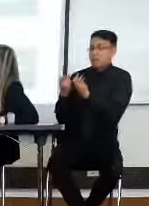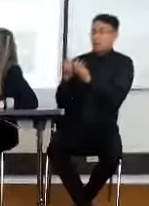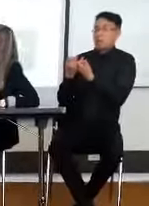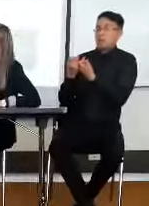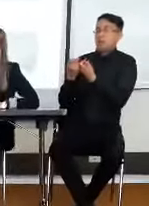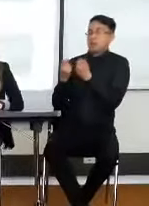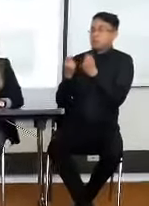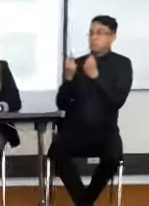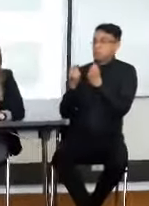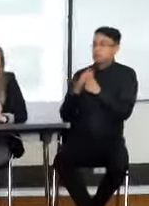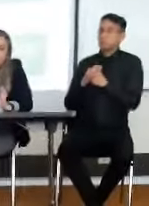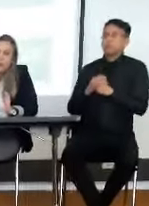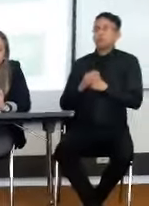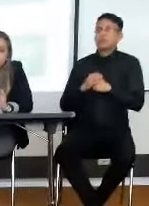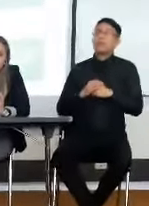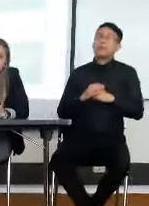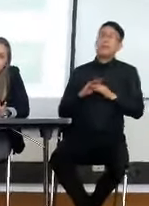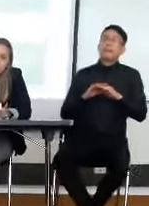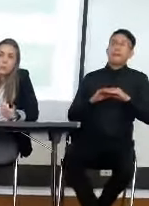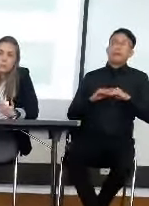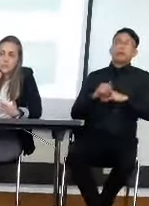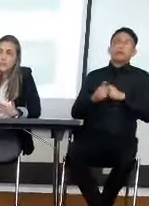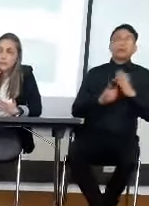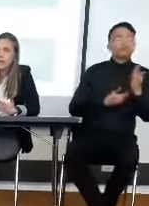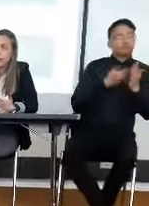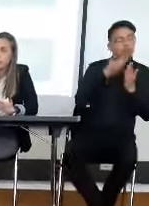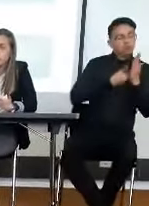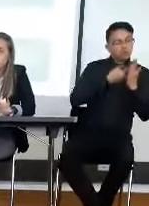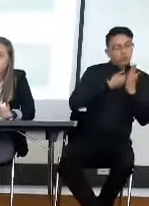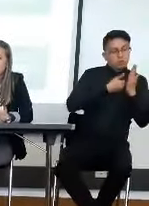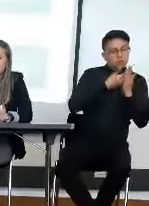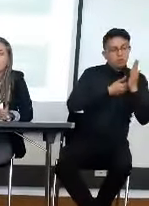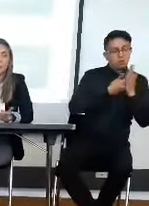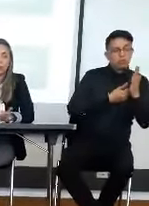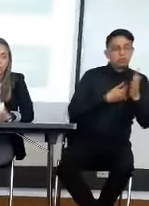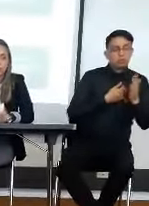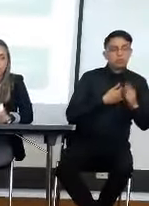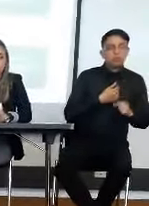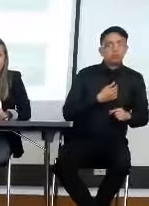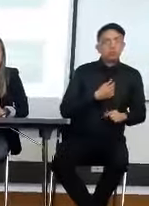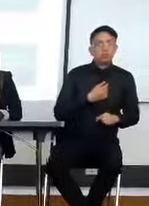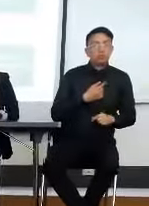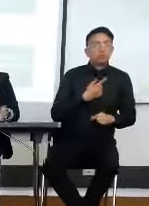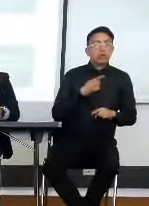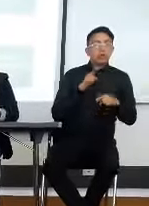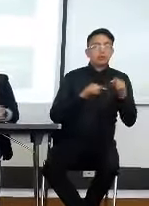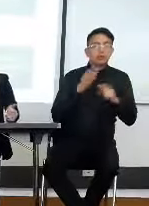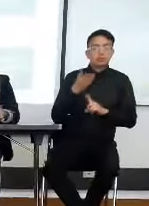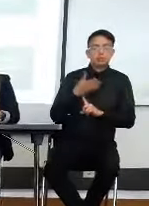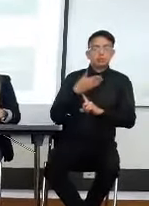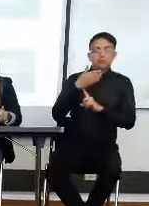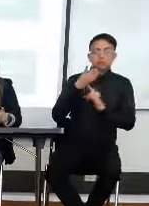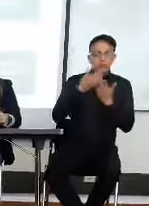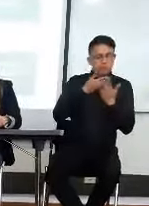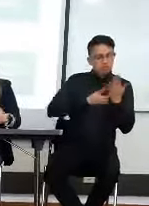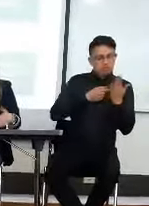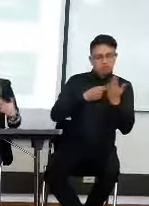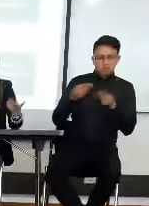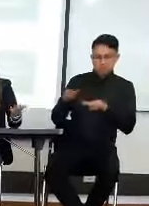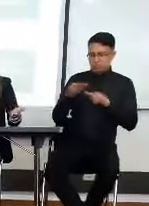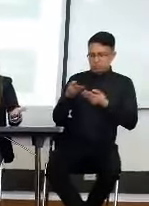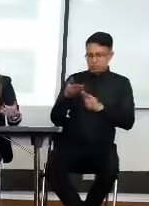Y luego se va a hacer la revisión de la documentación. ¿Por qué? Porque muchas veces a ProFamilia ya llegan con una documentación o con